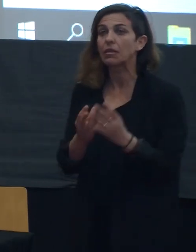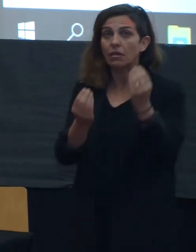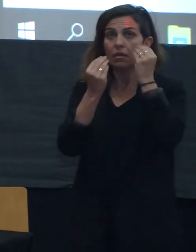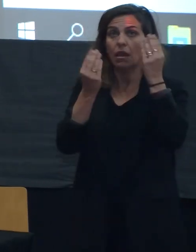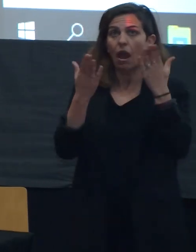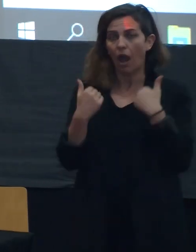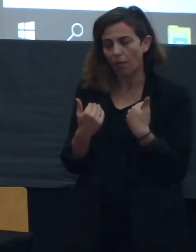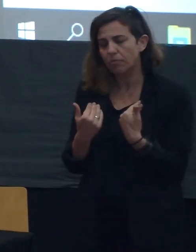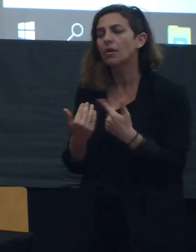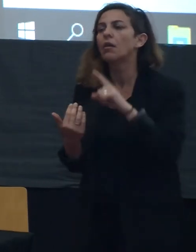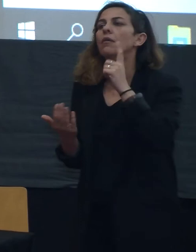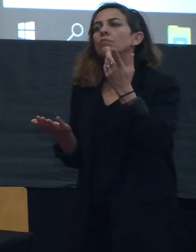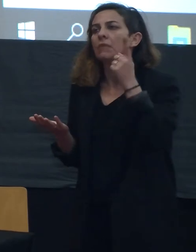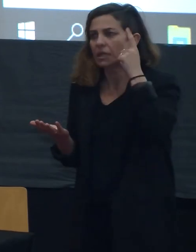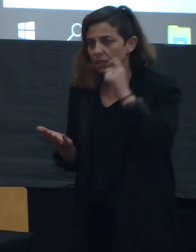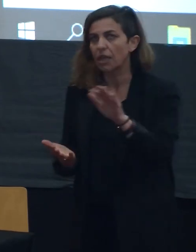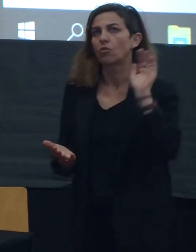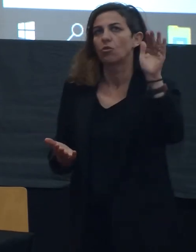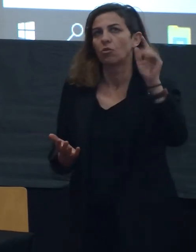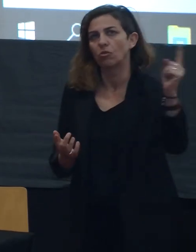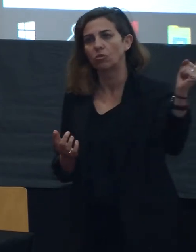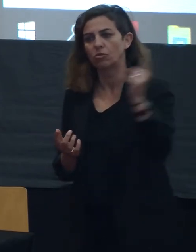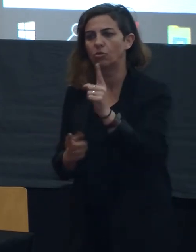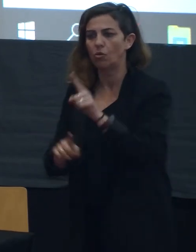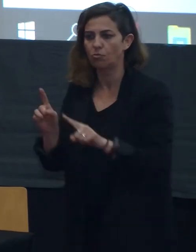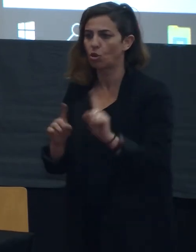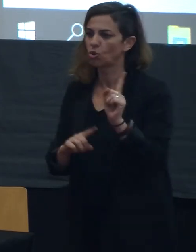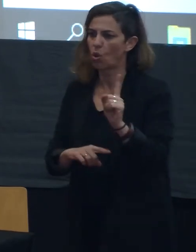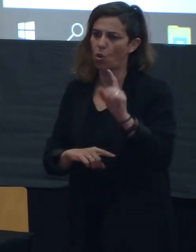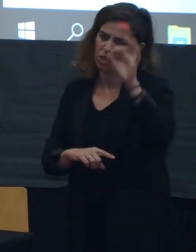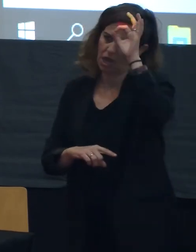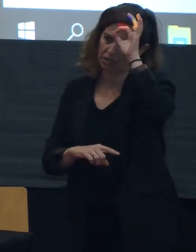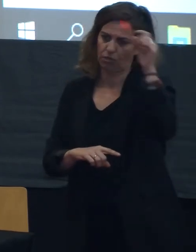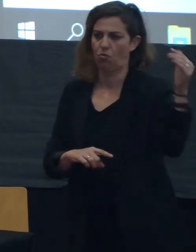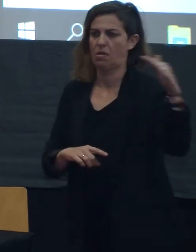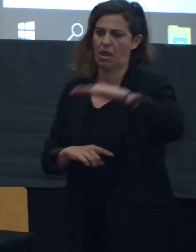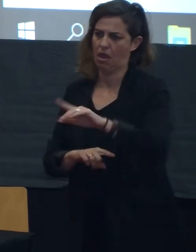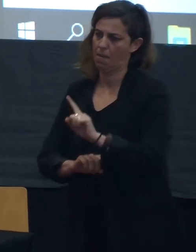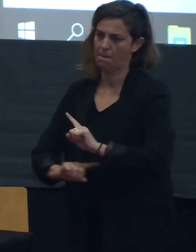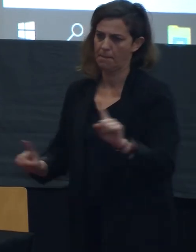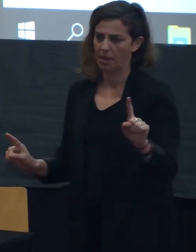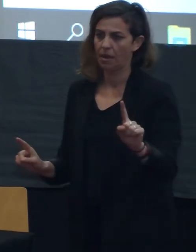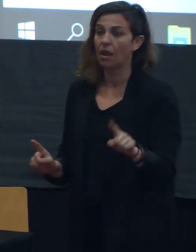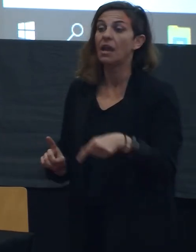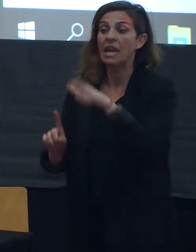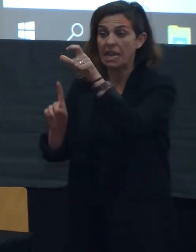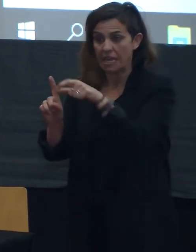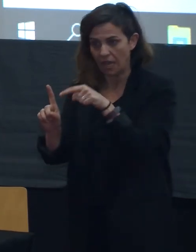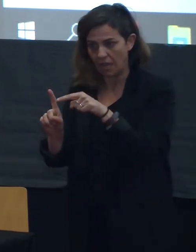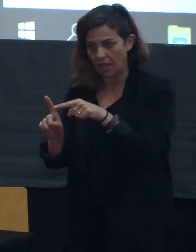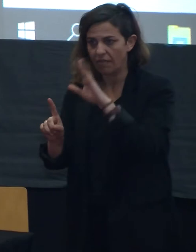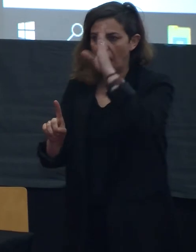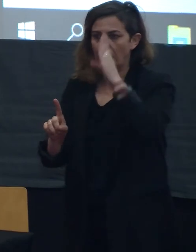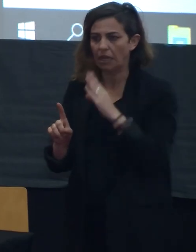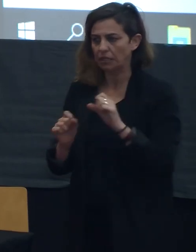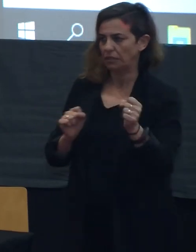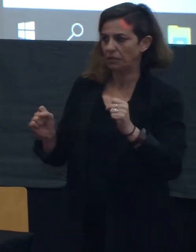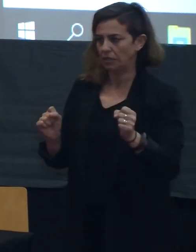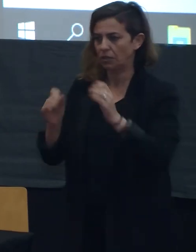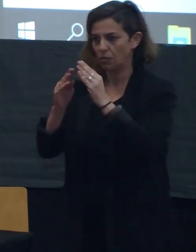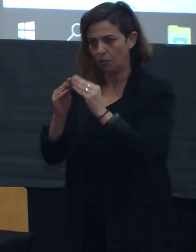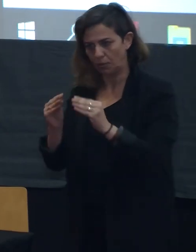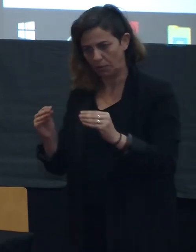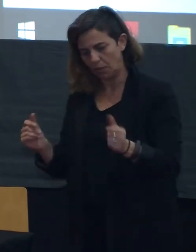καλέσω. Έρχεται ειδικευμένο προσωπικό, όχι περιπολικό να την πάρει. Όταν συνέρχεται, θα μπορεί να προσφέρει όση εργασία μπορεί να